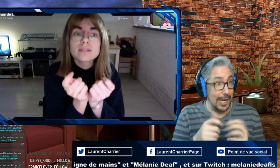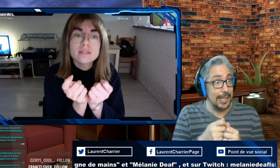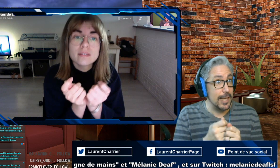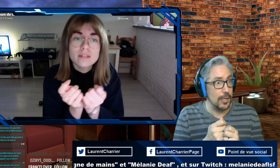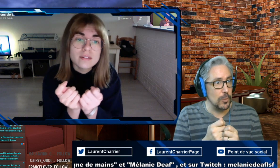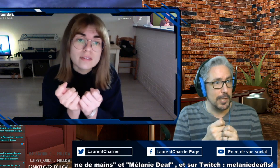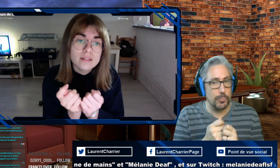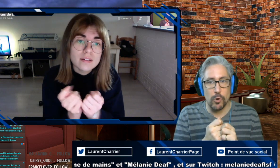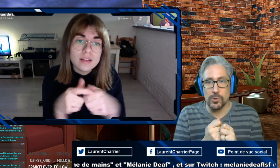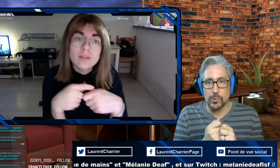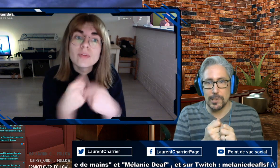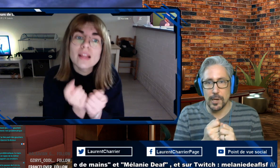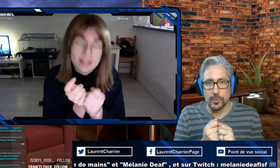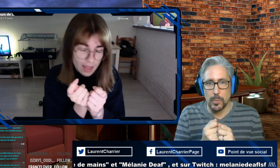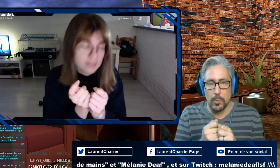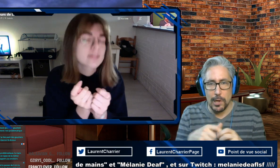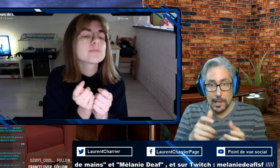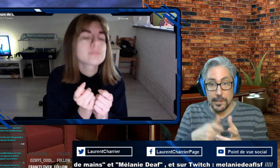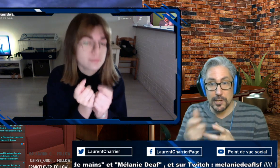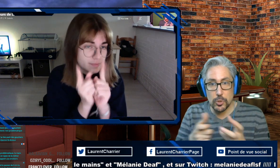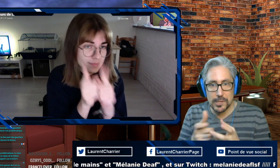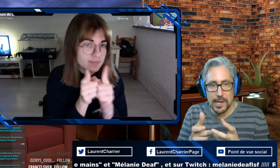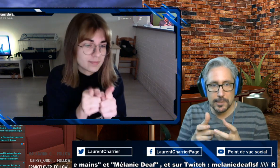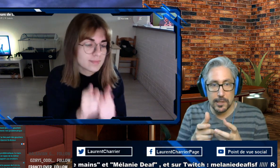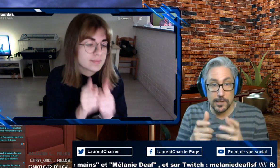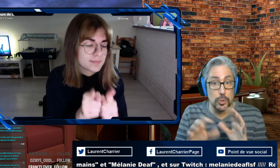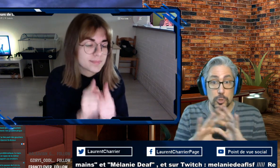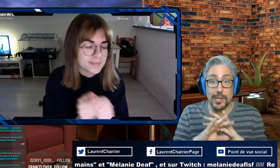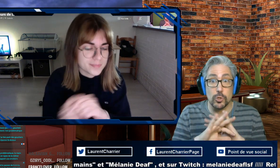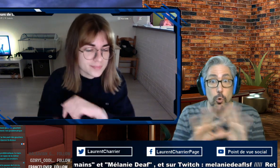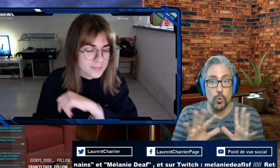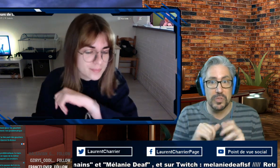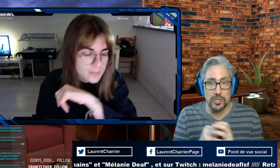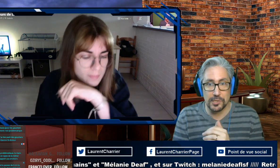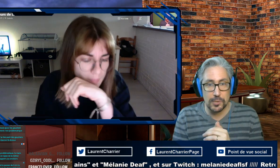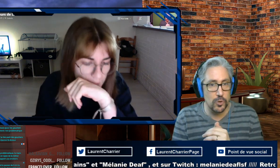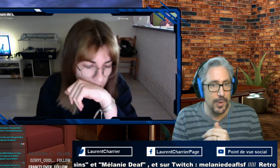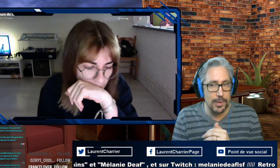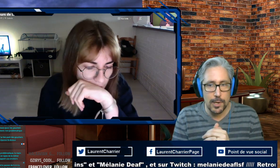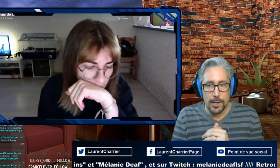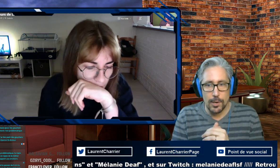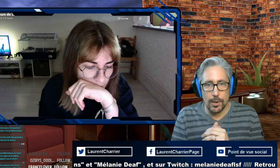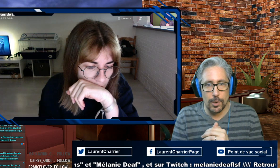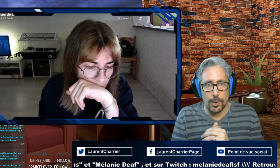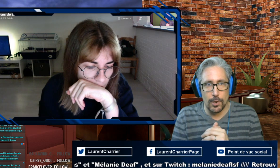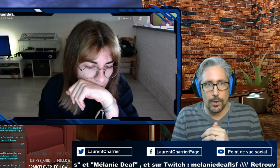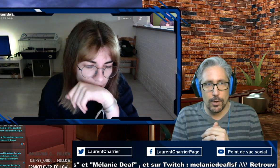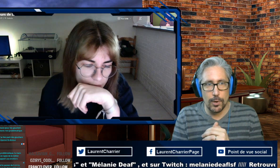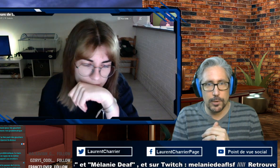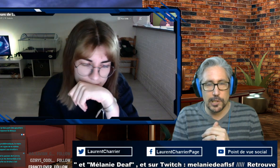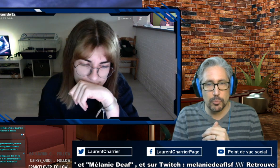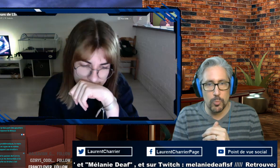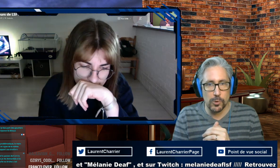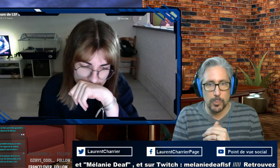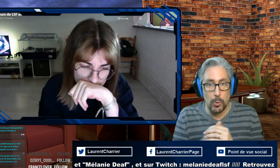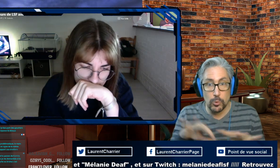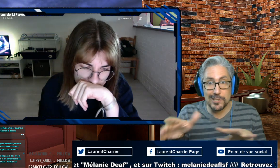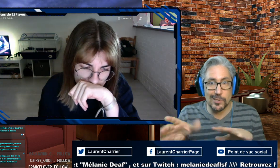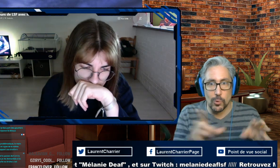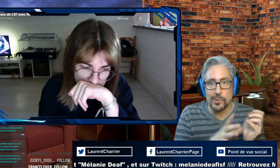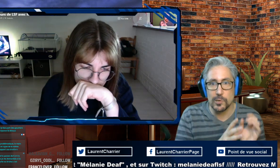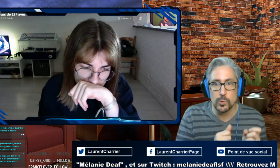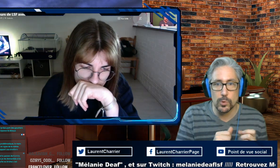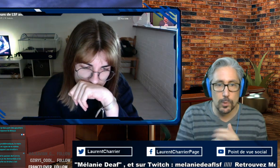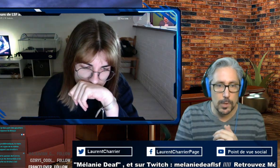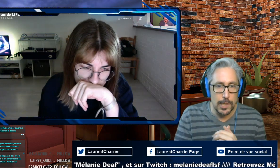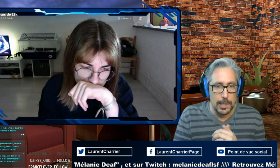Signe de main. Les cartes, ouais, il y a des promos sur les cartes en ce moment. Il y a des jeux de cartes. Il y a des jeux de cartes trop bien chez Signe de main. Il y a des promos en ce moment. Au lieu de